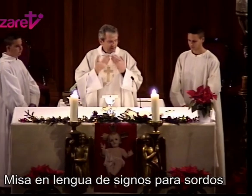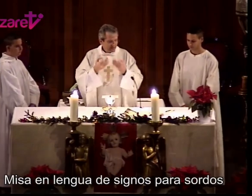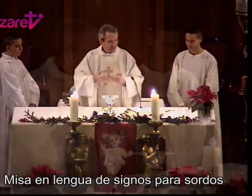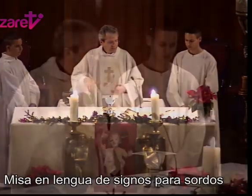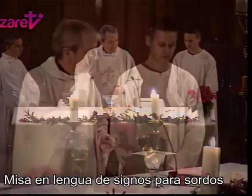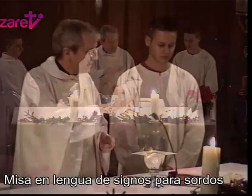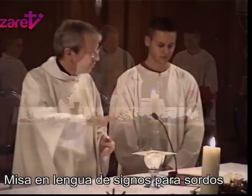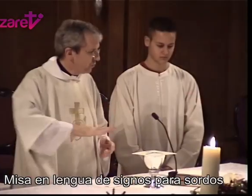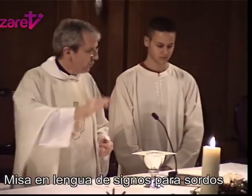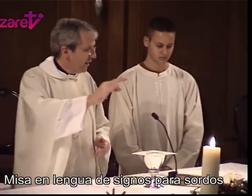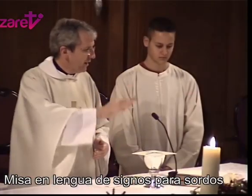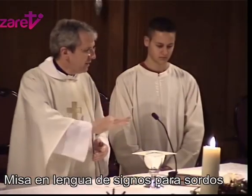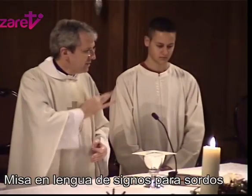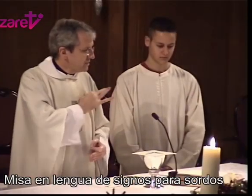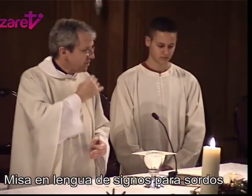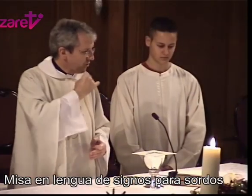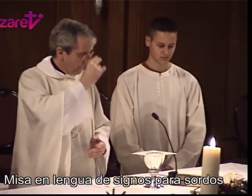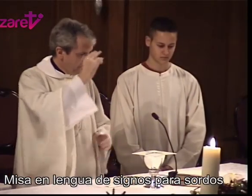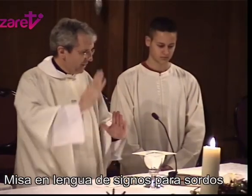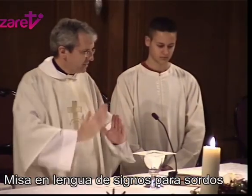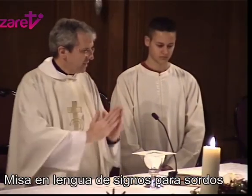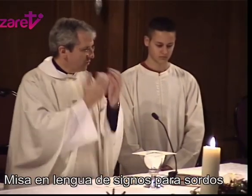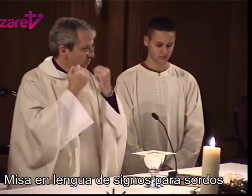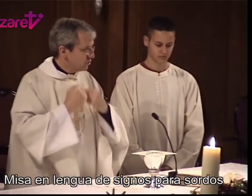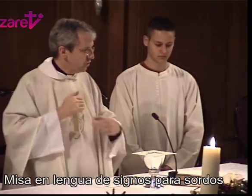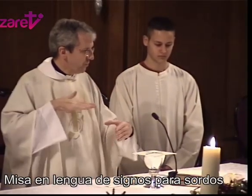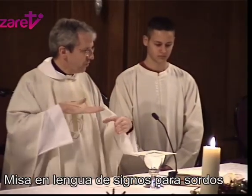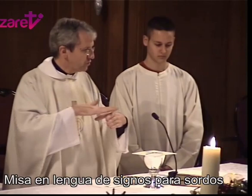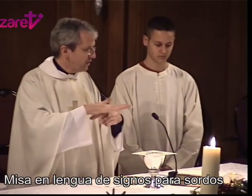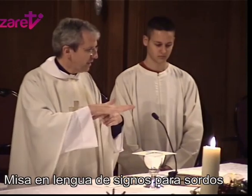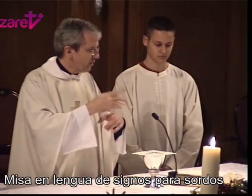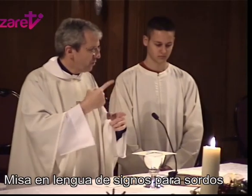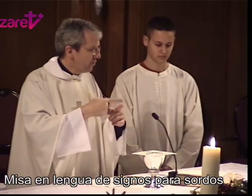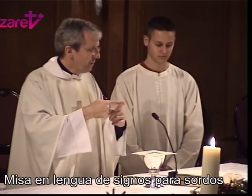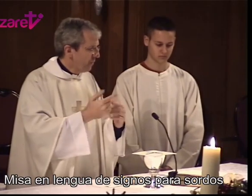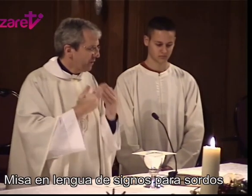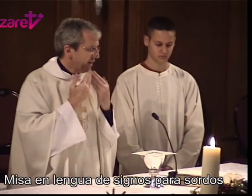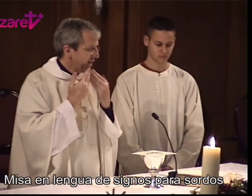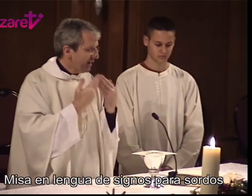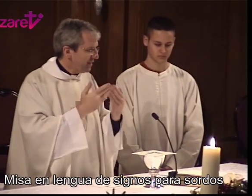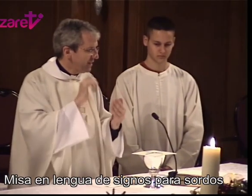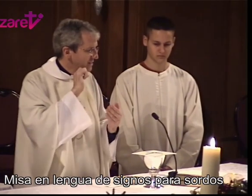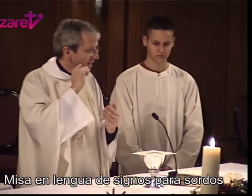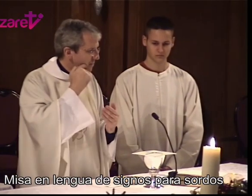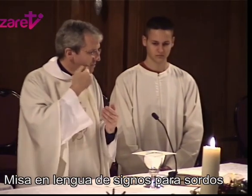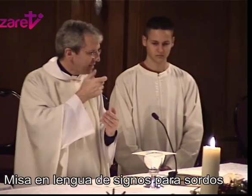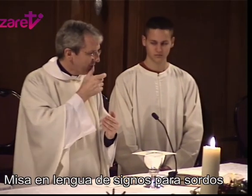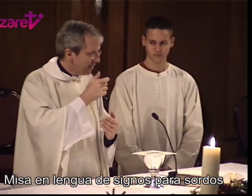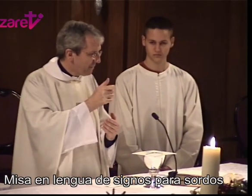gracias siempre y en todo lugar, Señor, Padre Santo, Dios Todopoderoso y Eterno, porque gracias al misterio de la palabra